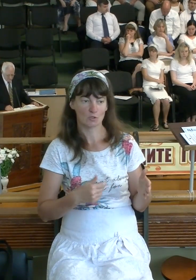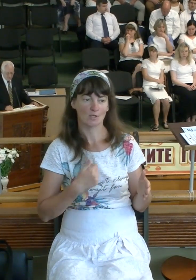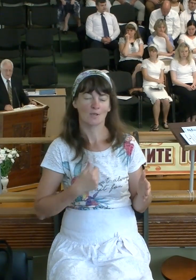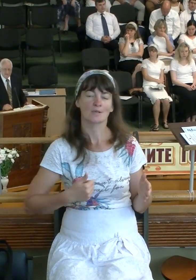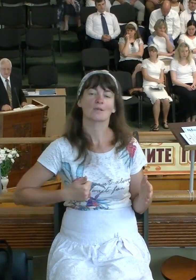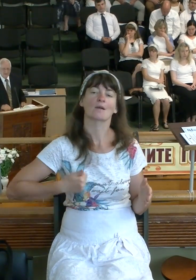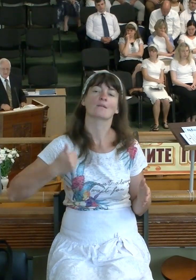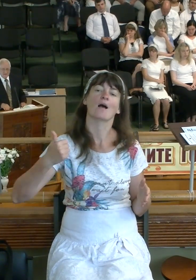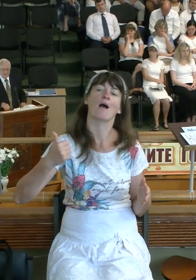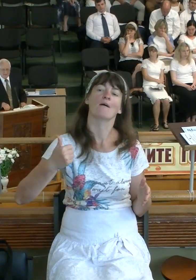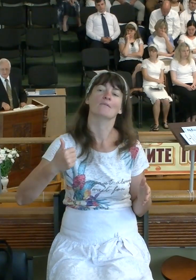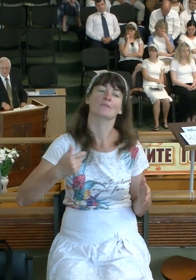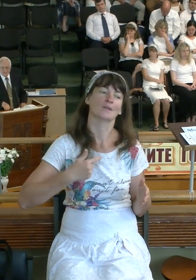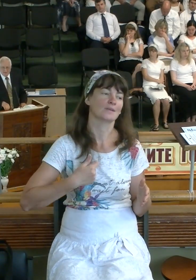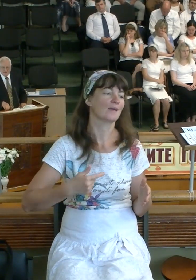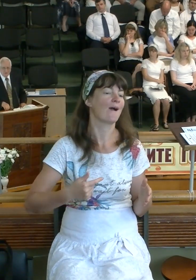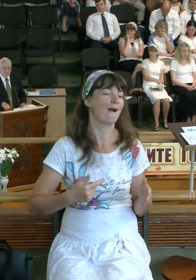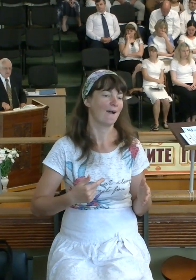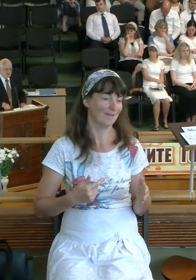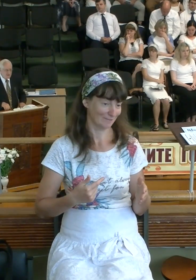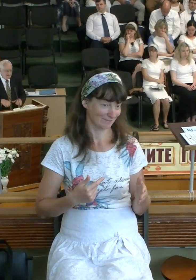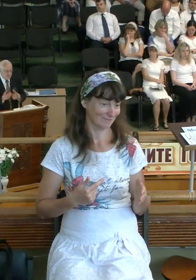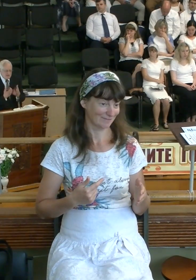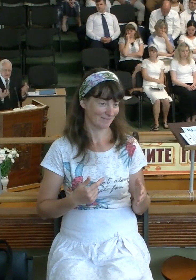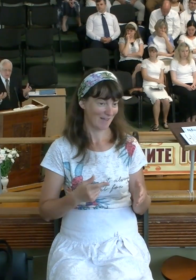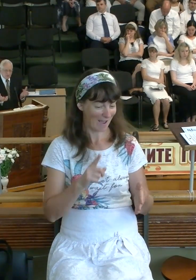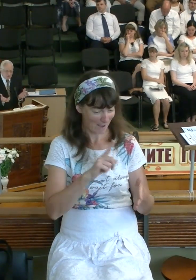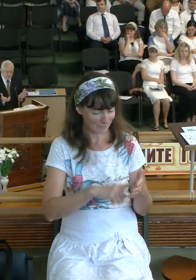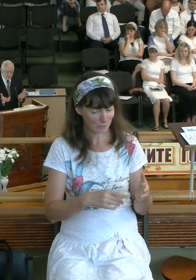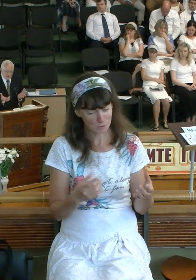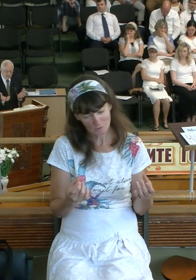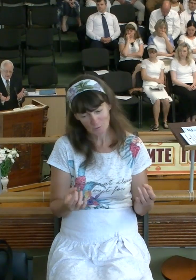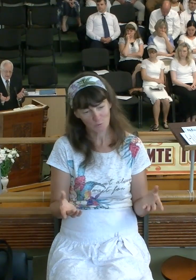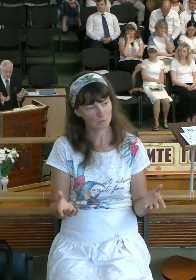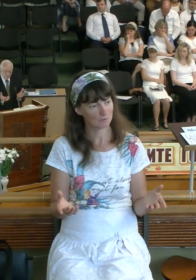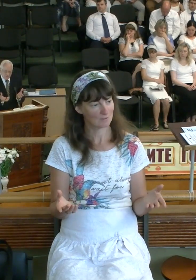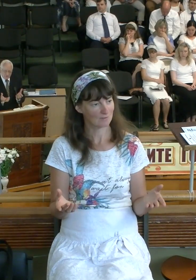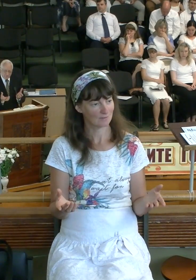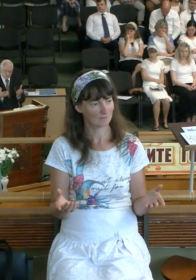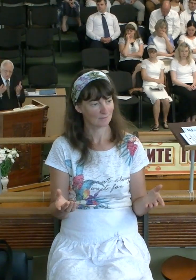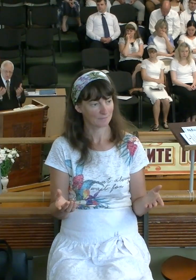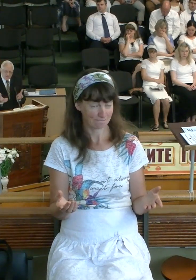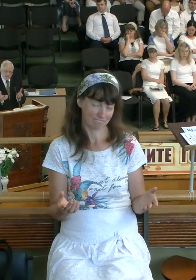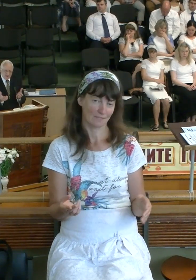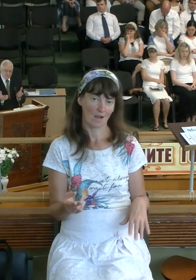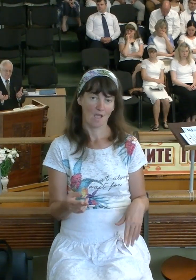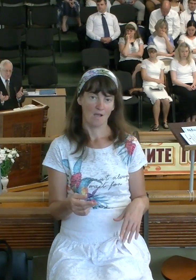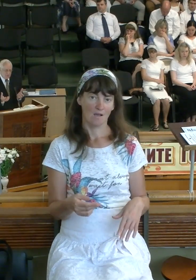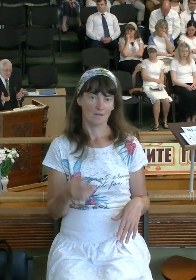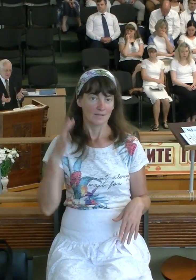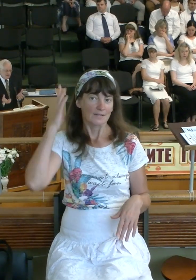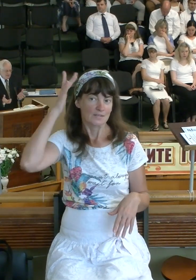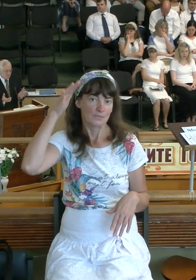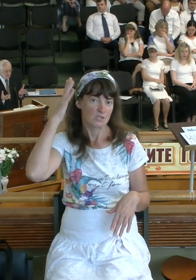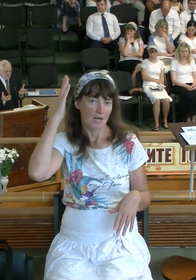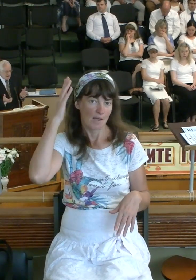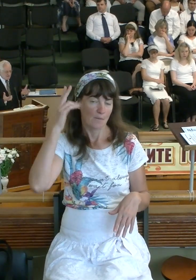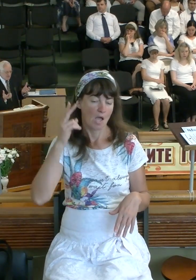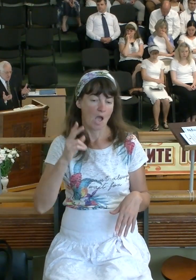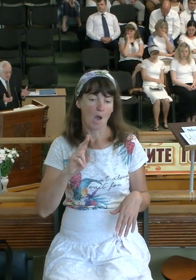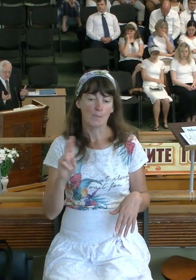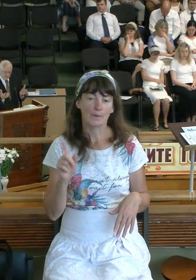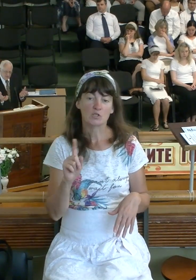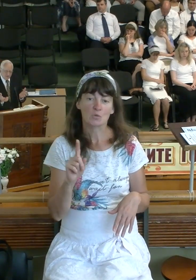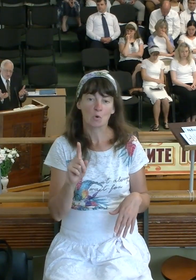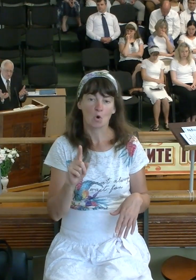Павел в Ефес и в этих крещенных не заметил кротости. Может, потому задал вопрос, приняли